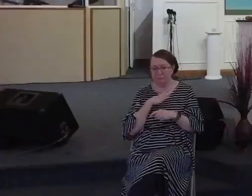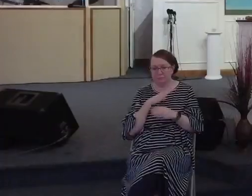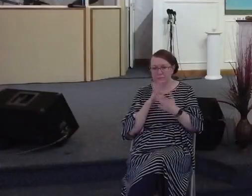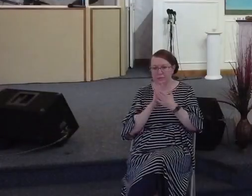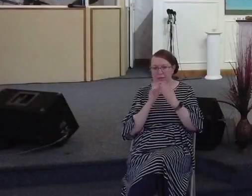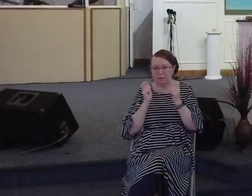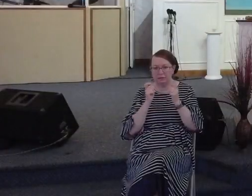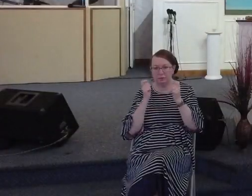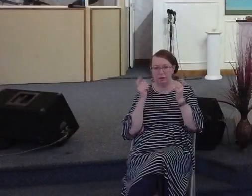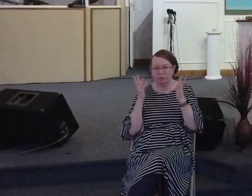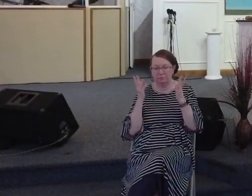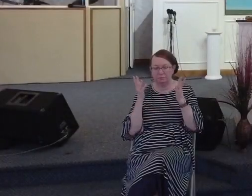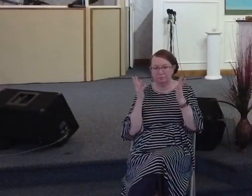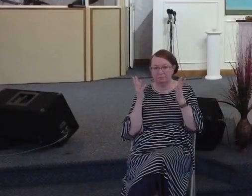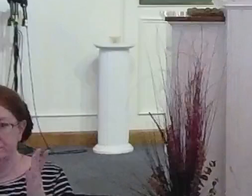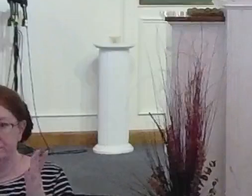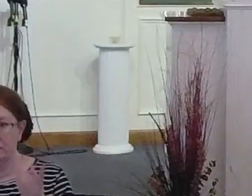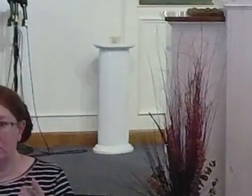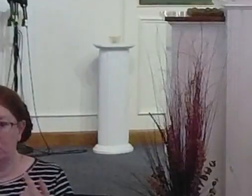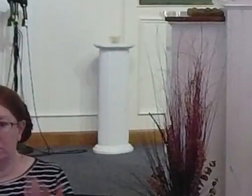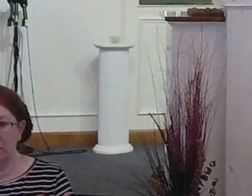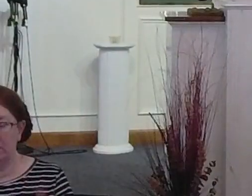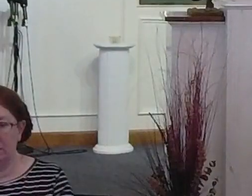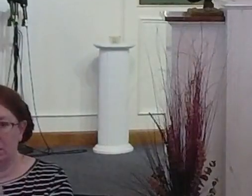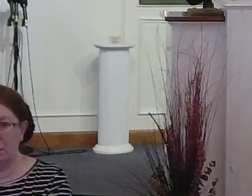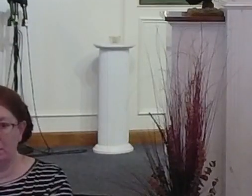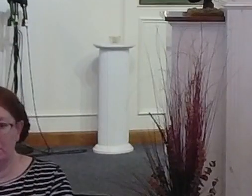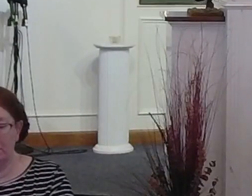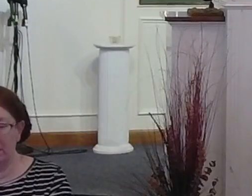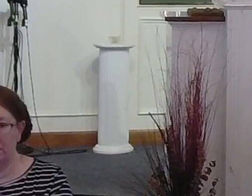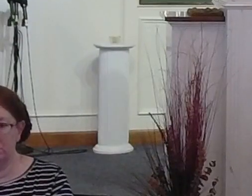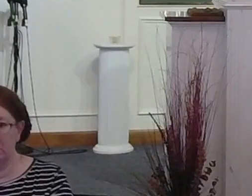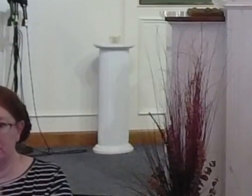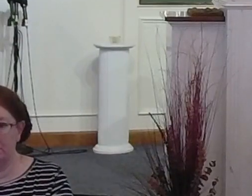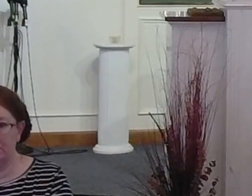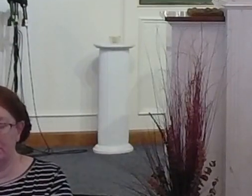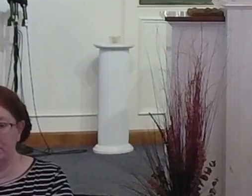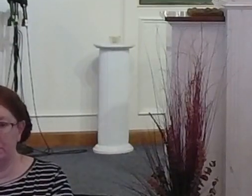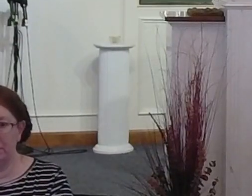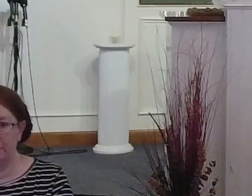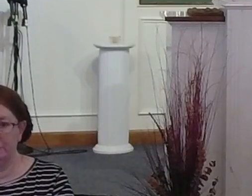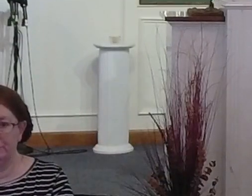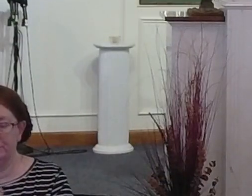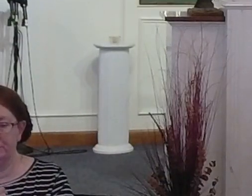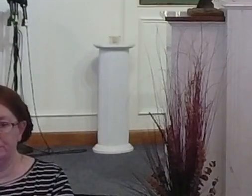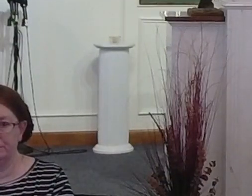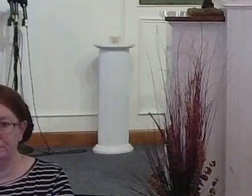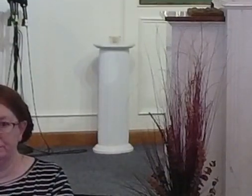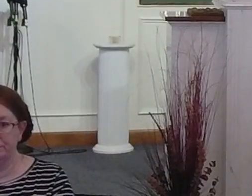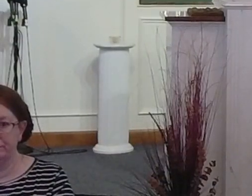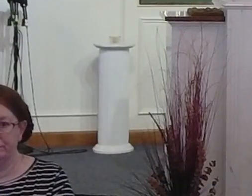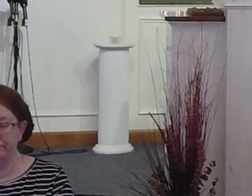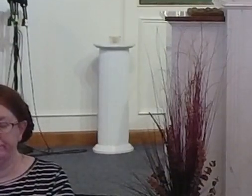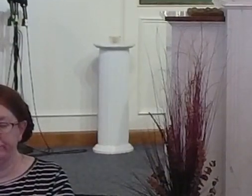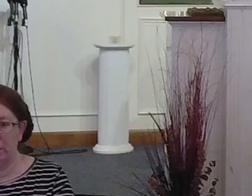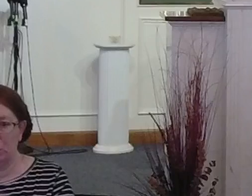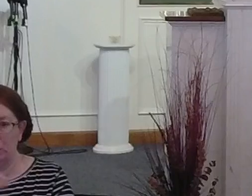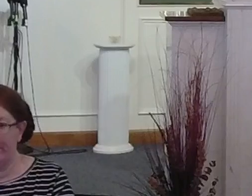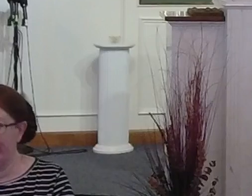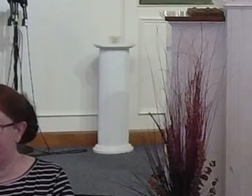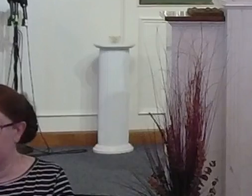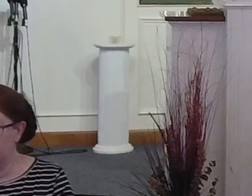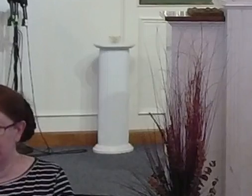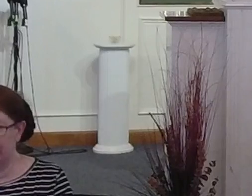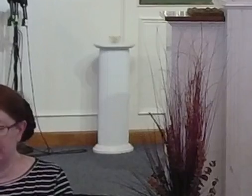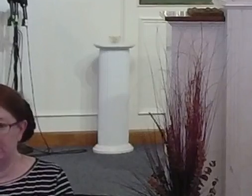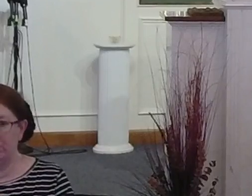el futuro. Nosotros vinimos a este lugar golpeados, marcados, y nosotros no